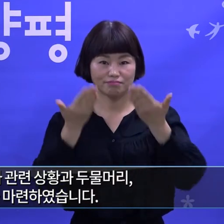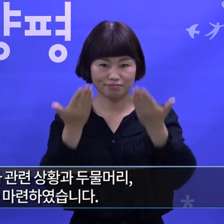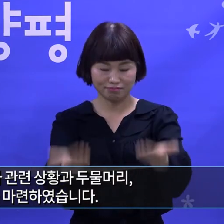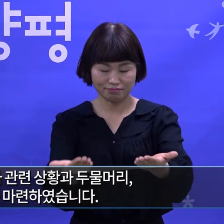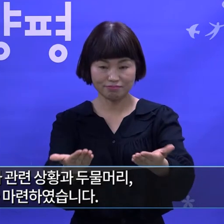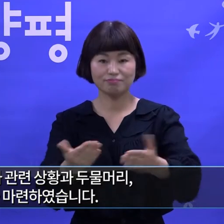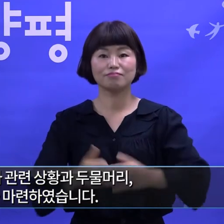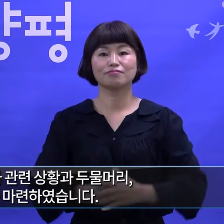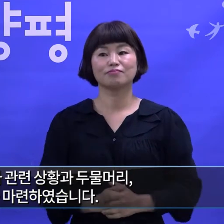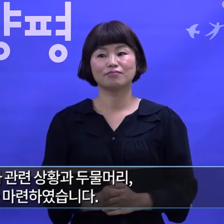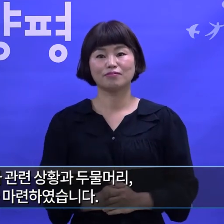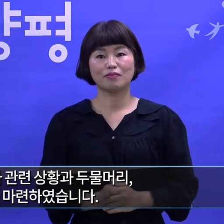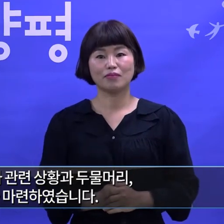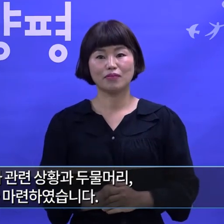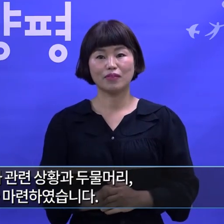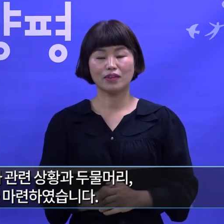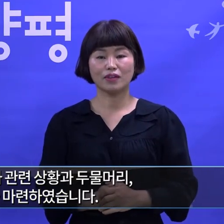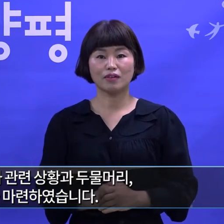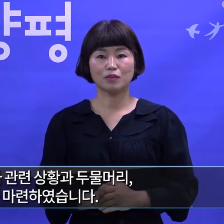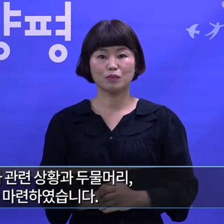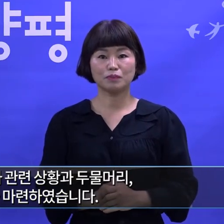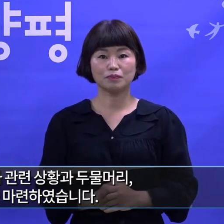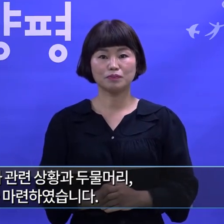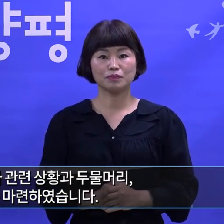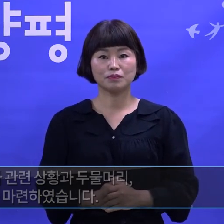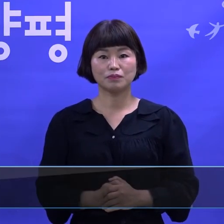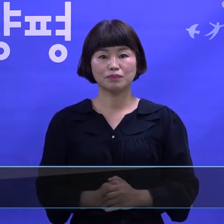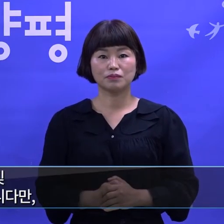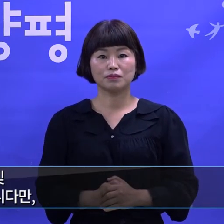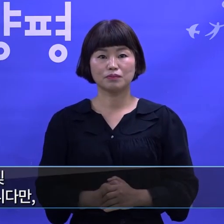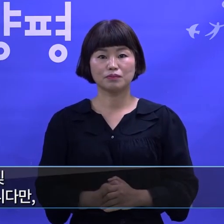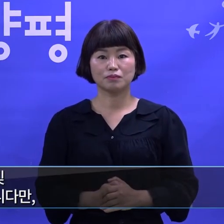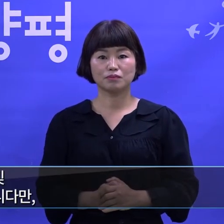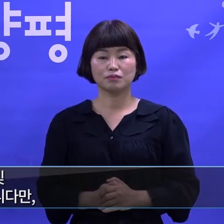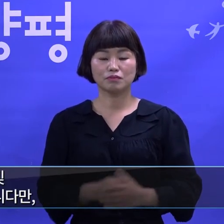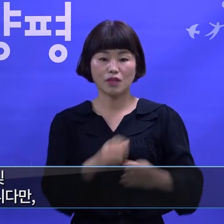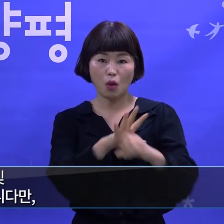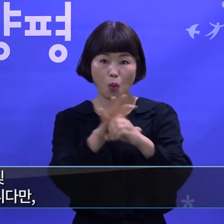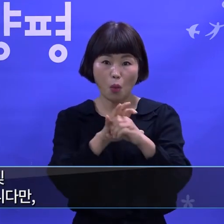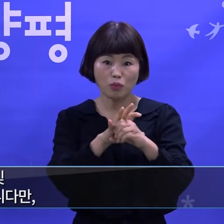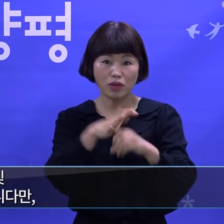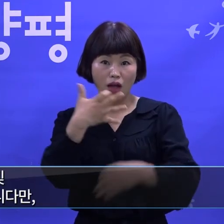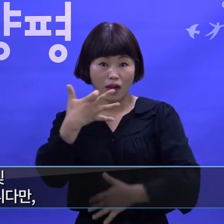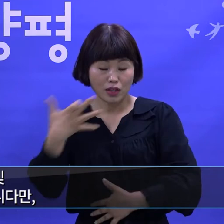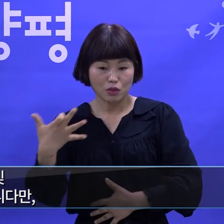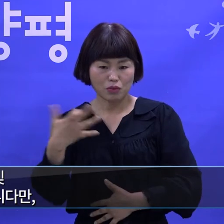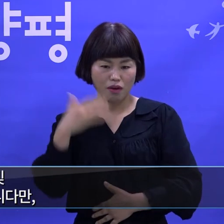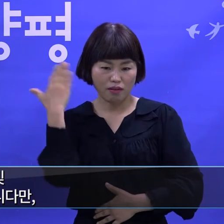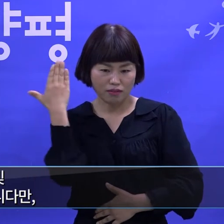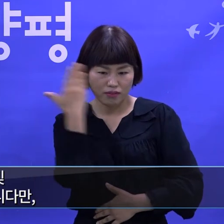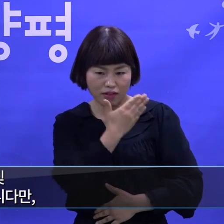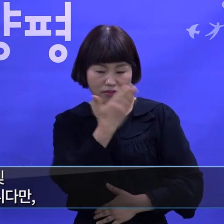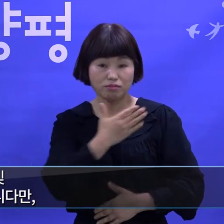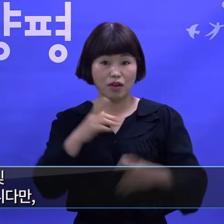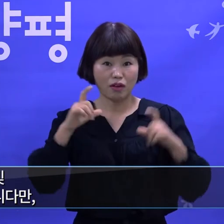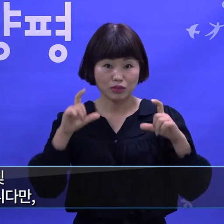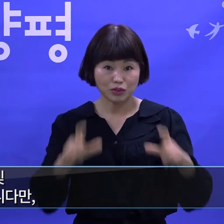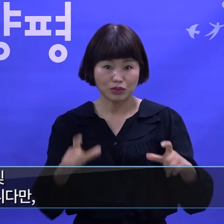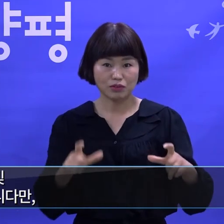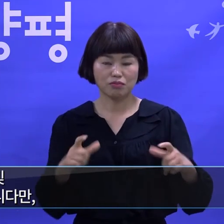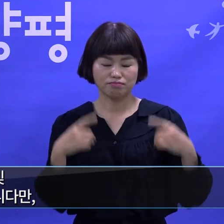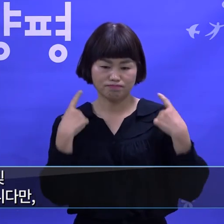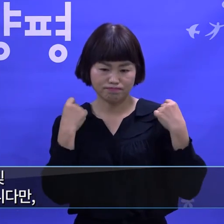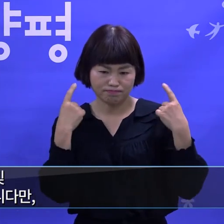말씀드리기 위해 자리를 마련하였습니다. 코로나19 청정지역 유지를 위해 전 공직자